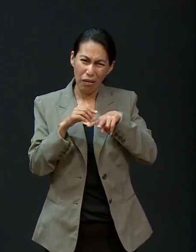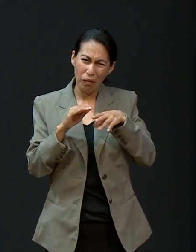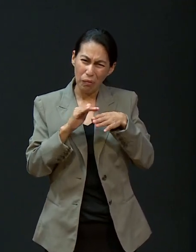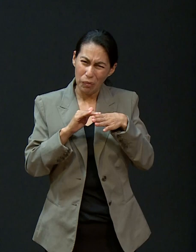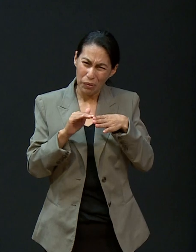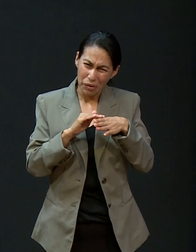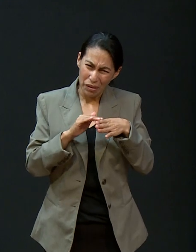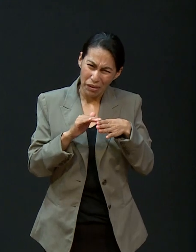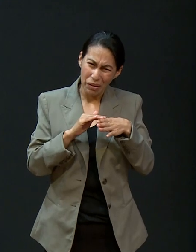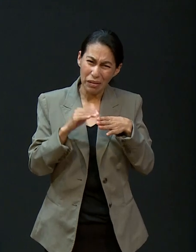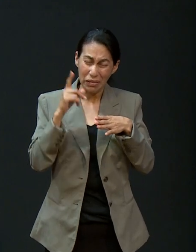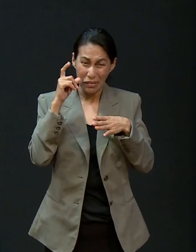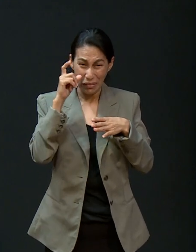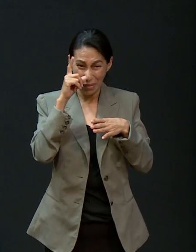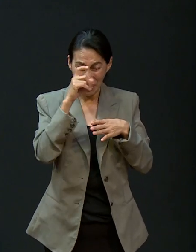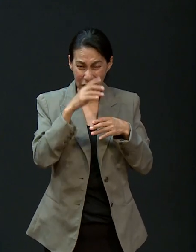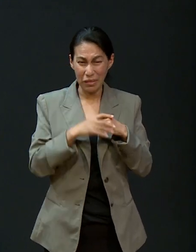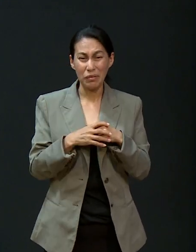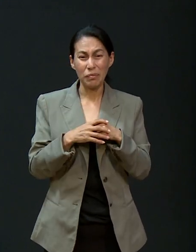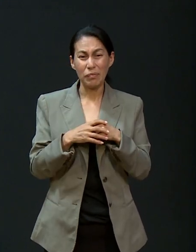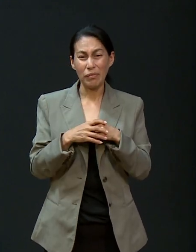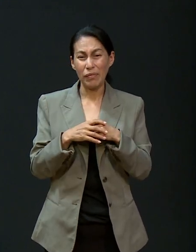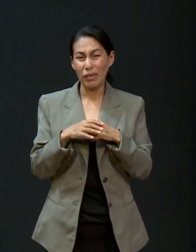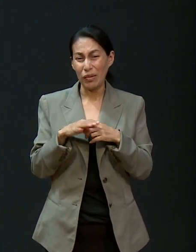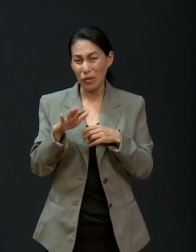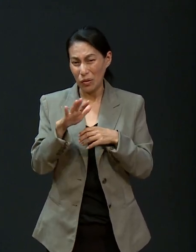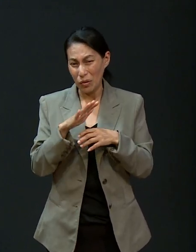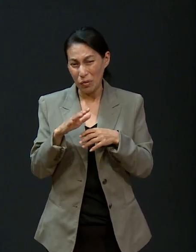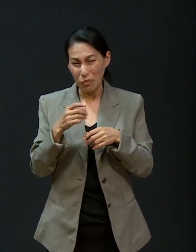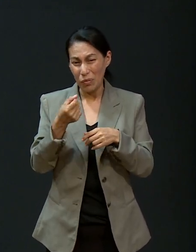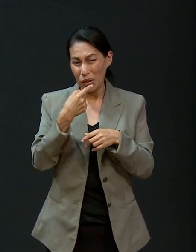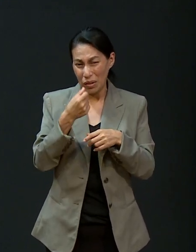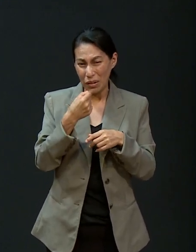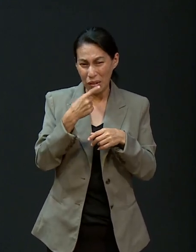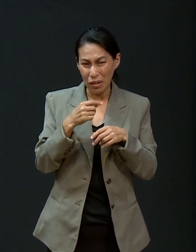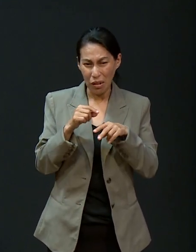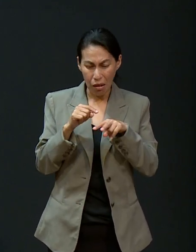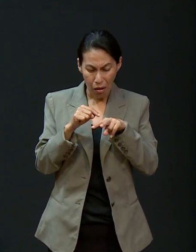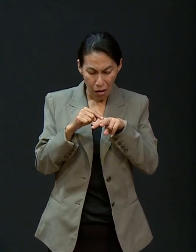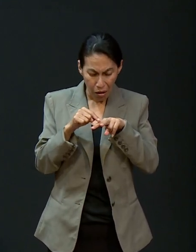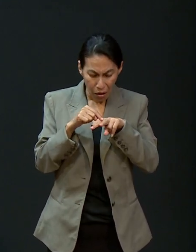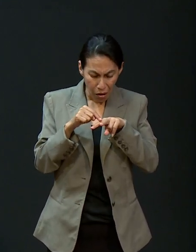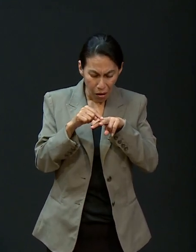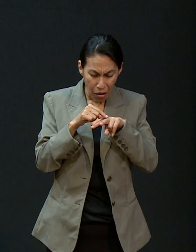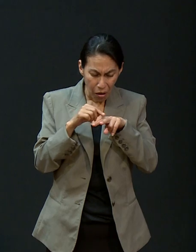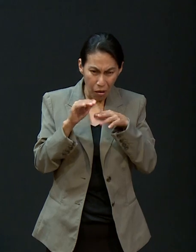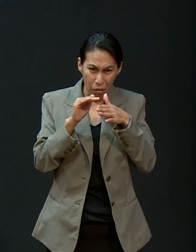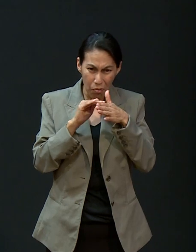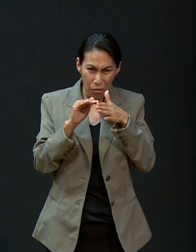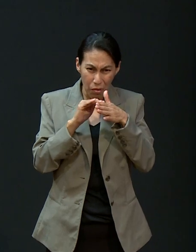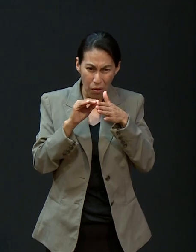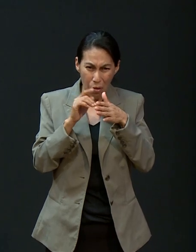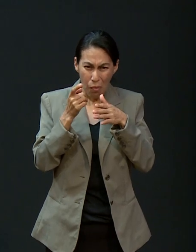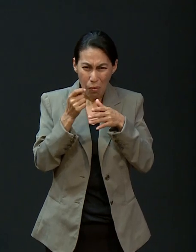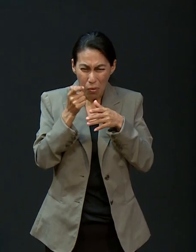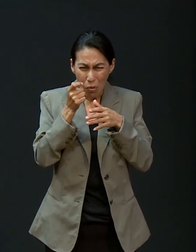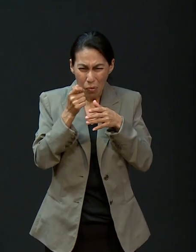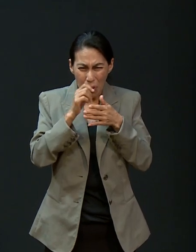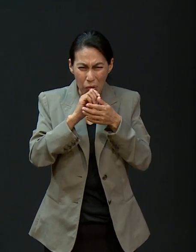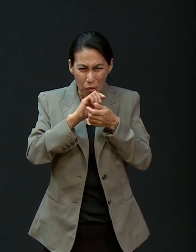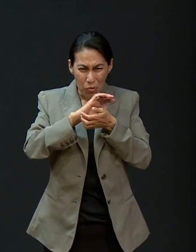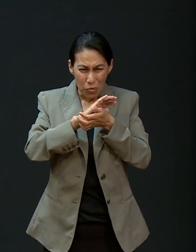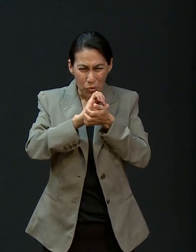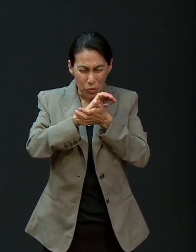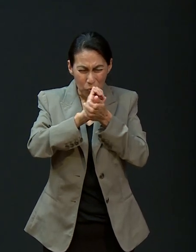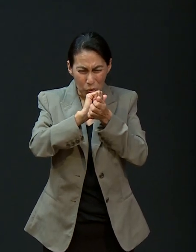favor. Y después comenzaron con los medicamentos y sí, comenzó a cambiar de color y fue se